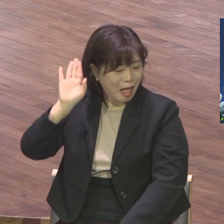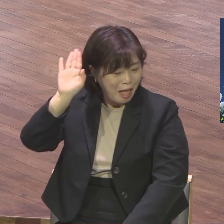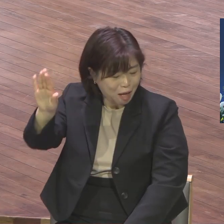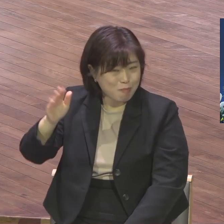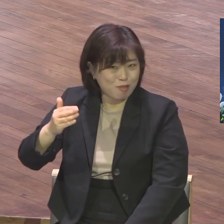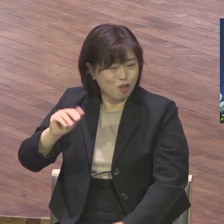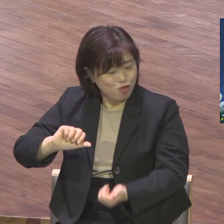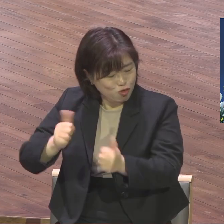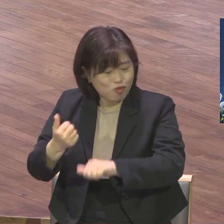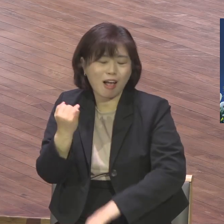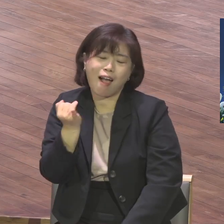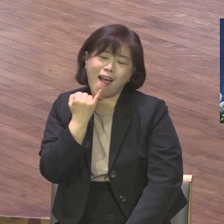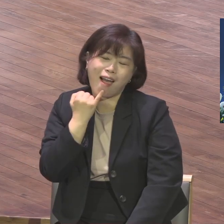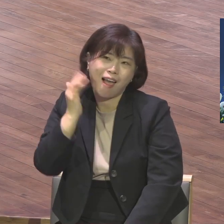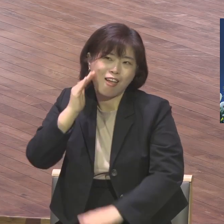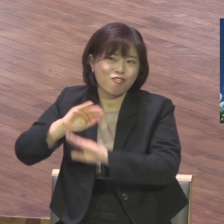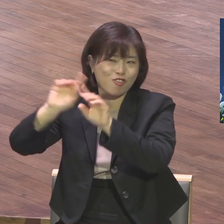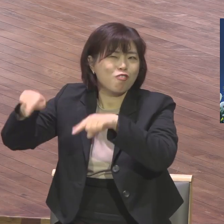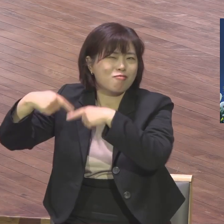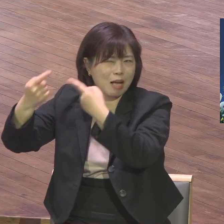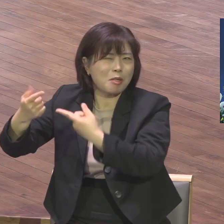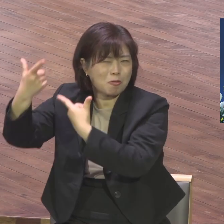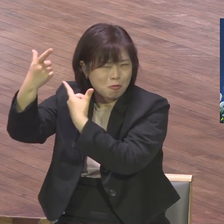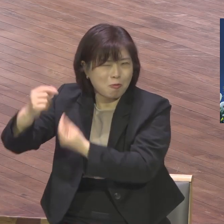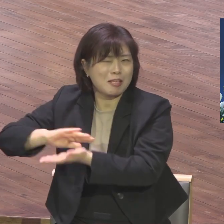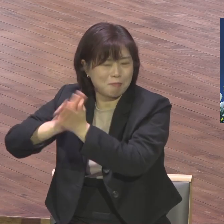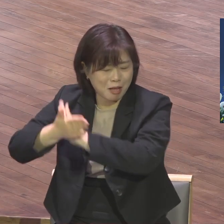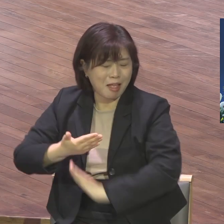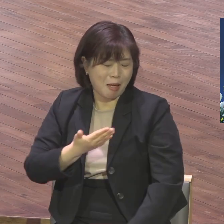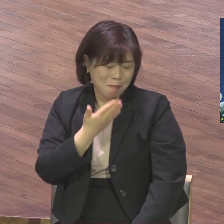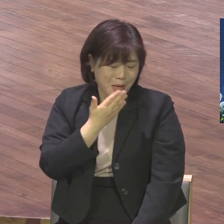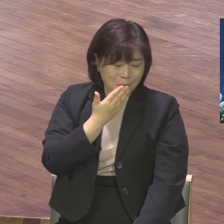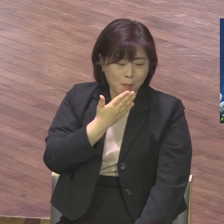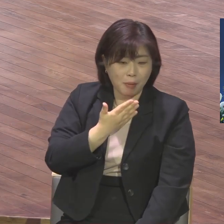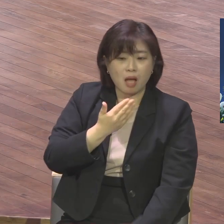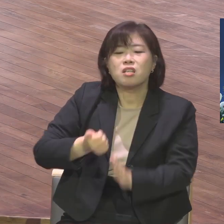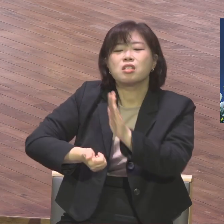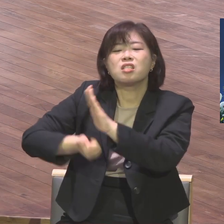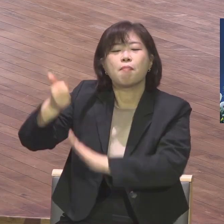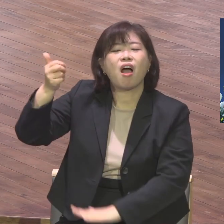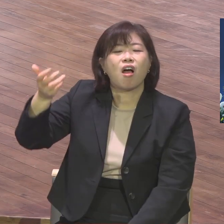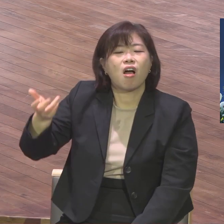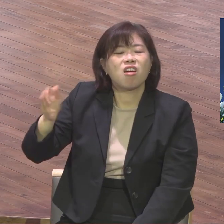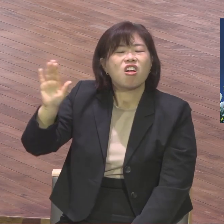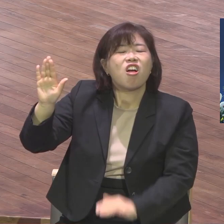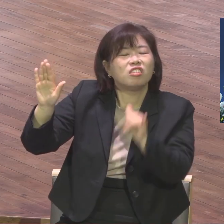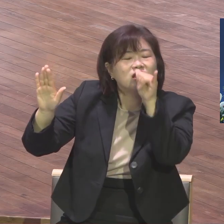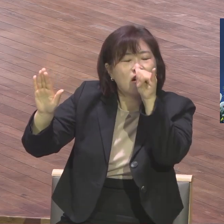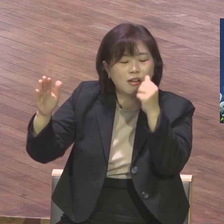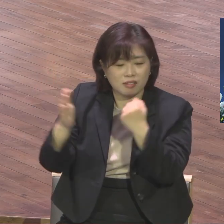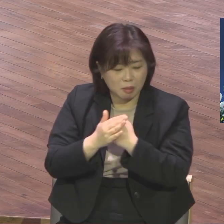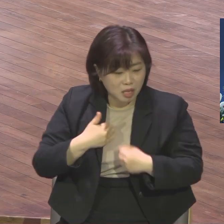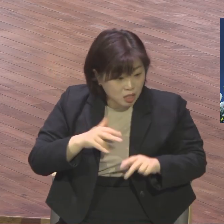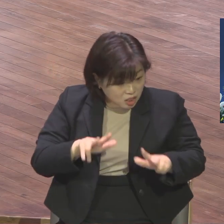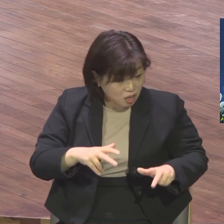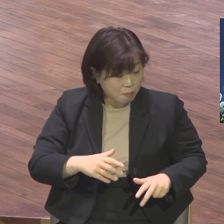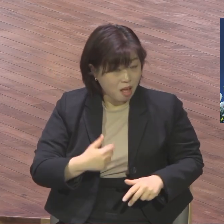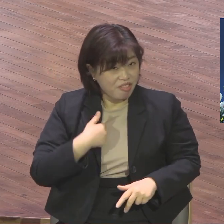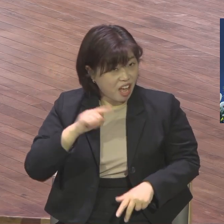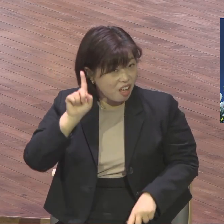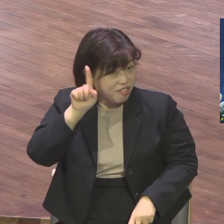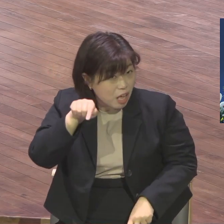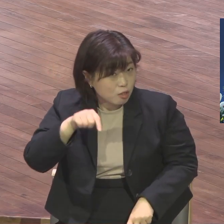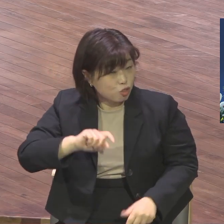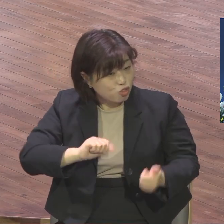다 넘어설 수 있다. 보장된 미래, 예수 그리스도의 영광 곧 우리의 영광이 된다는